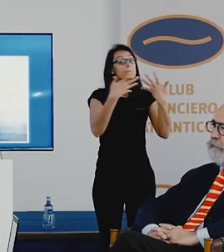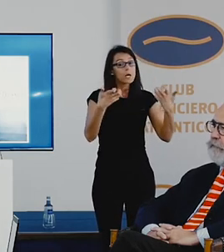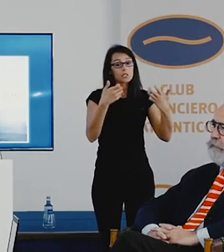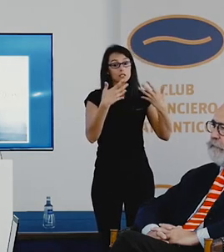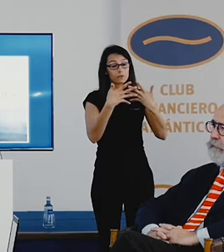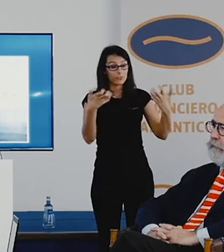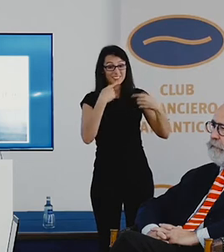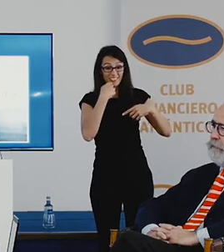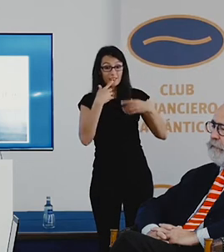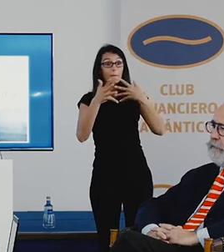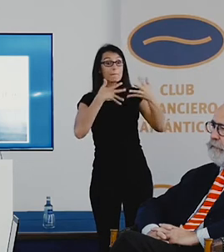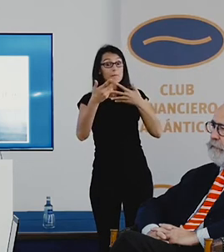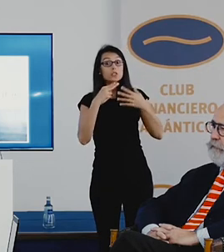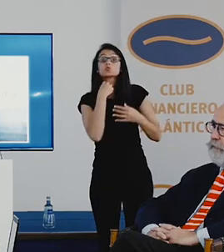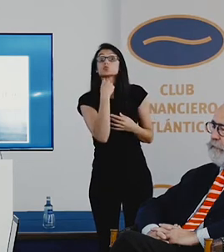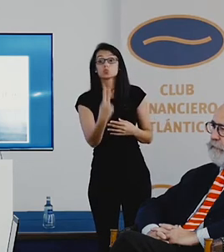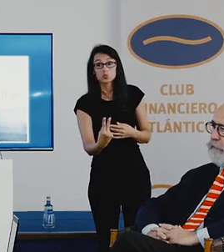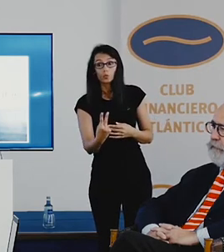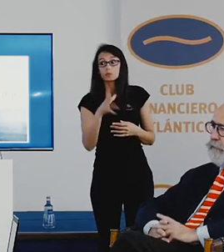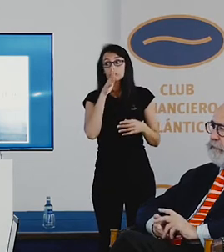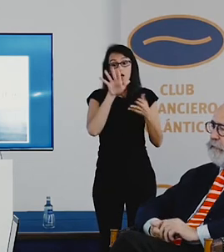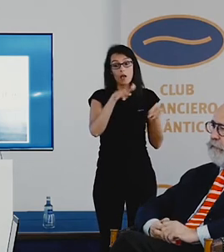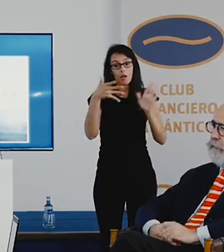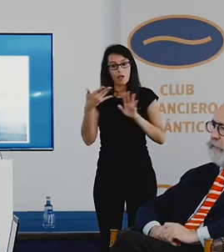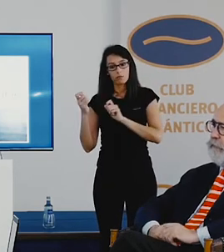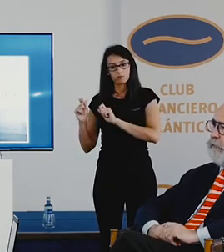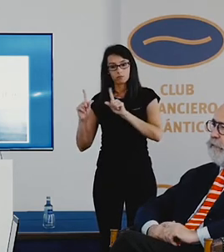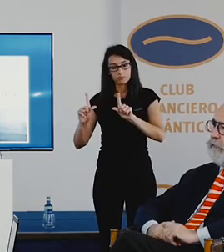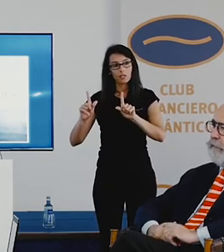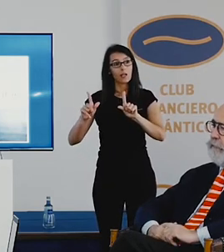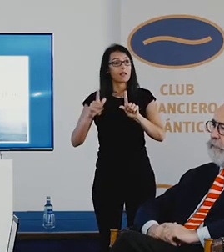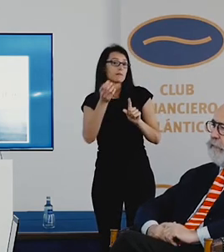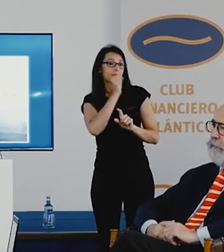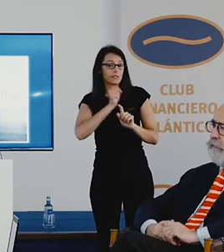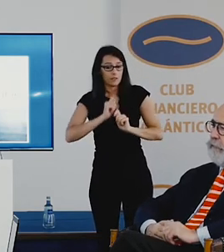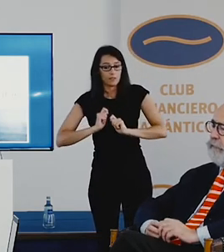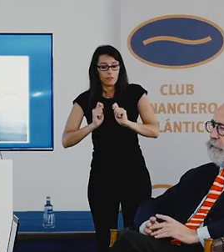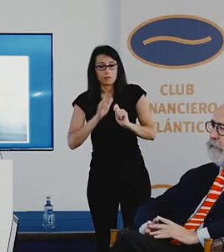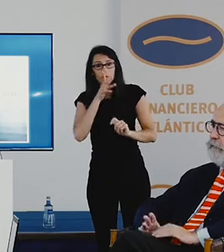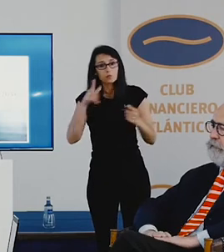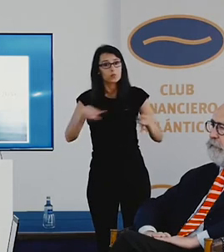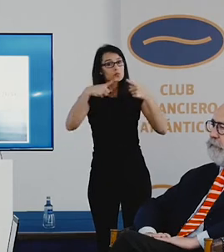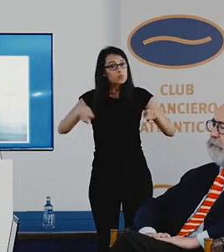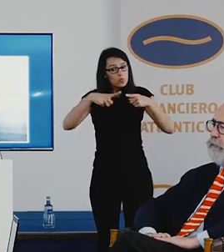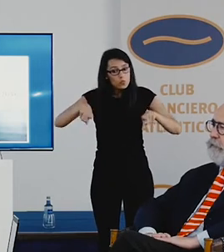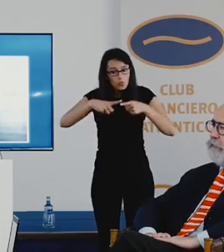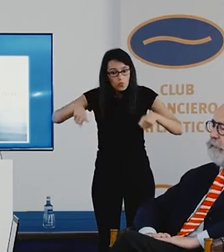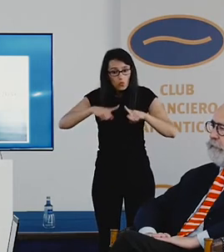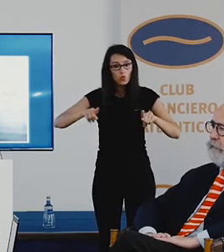Das Mans, y con ellos nos han prestado esta canción para que sea pues, la música, la